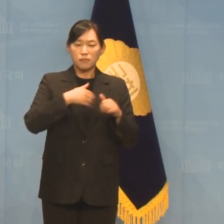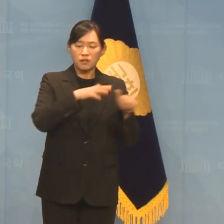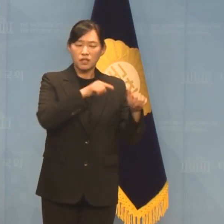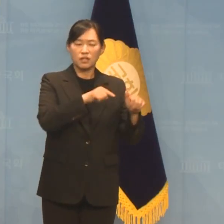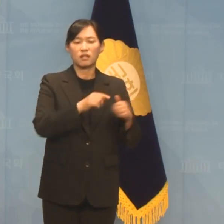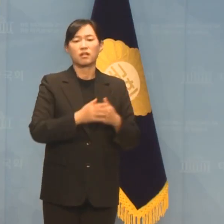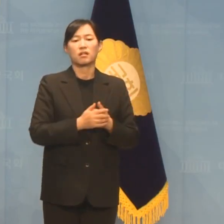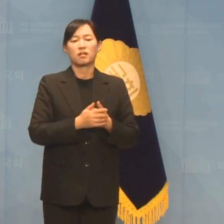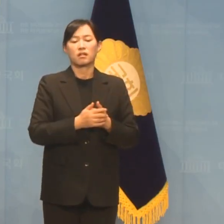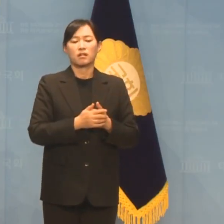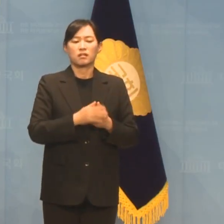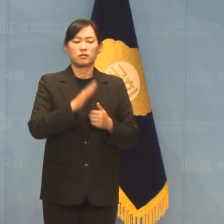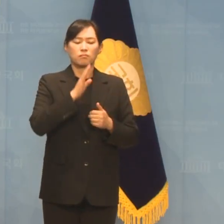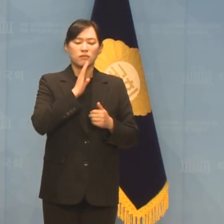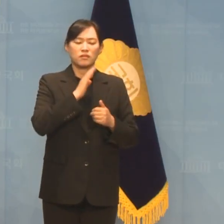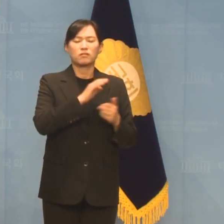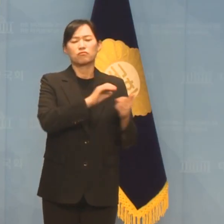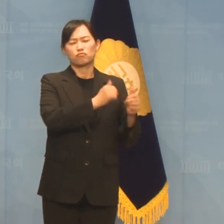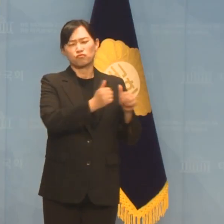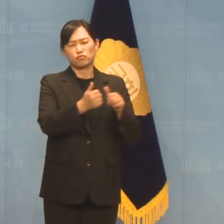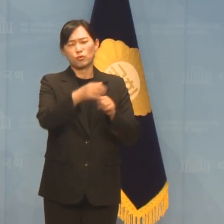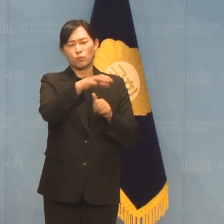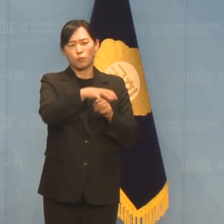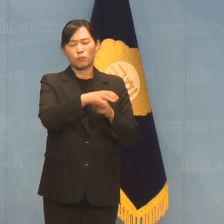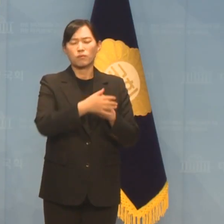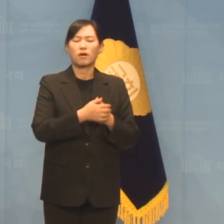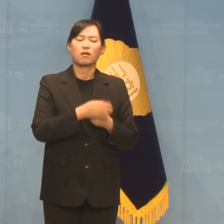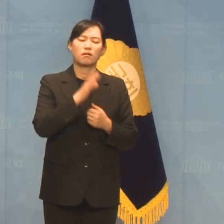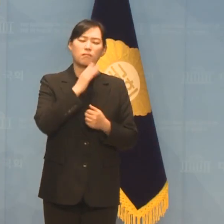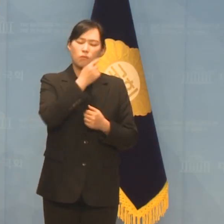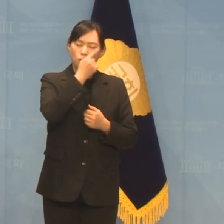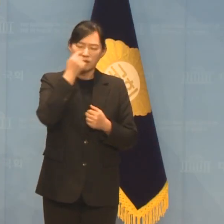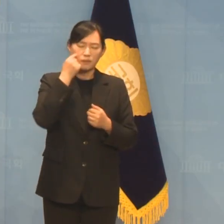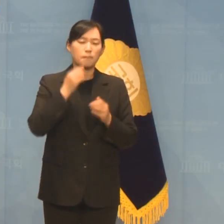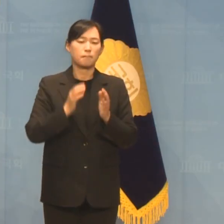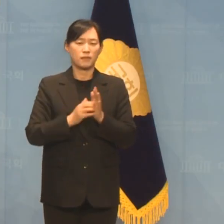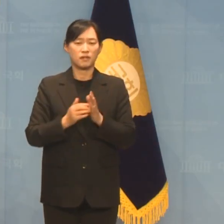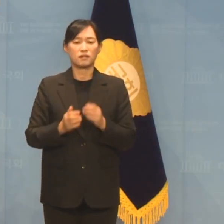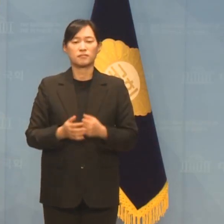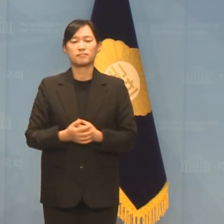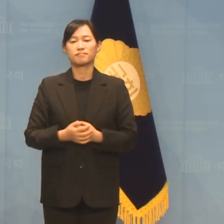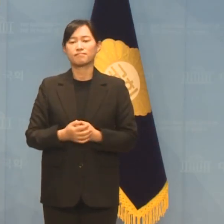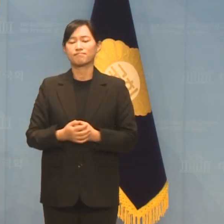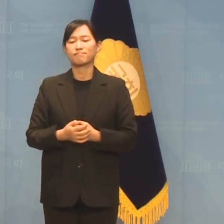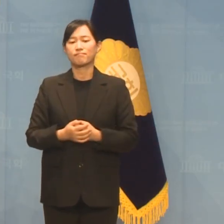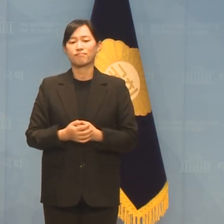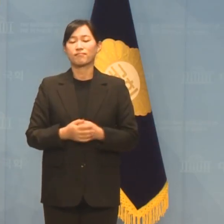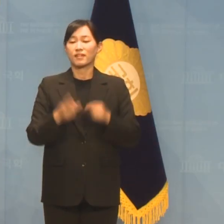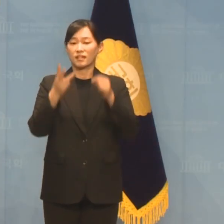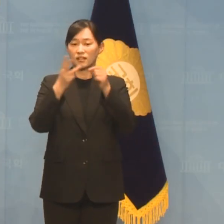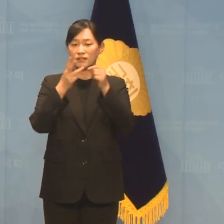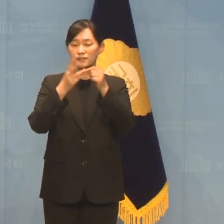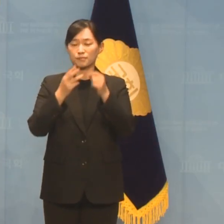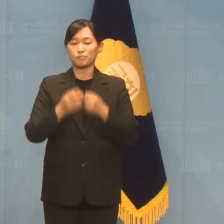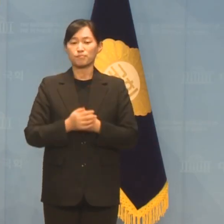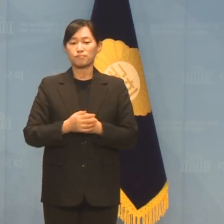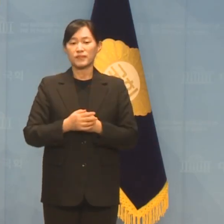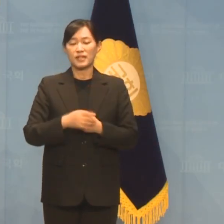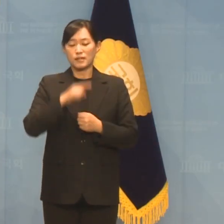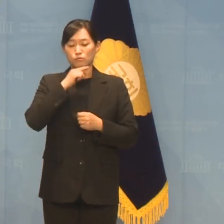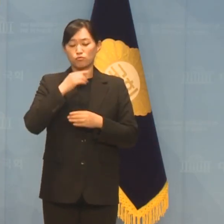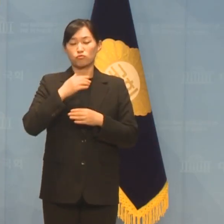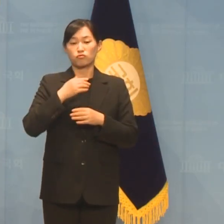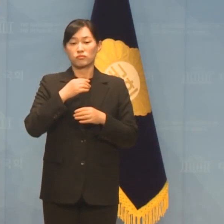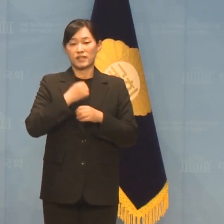외지에서 사지로 내몰리고 있음을 확인할 수 있는 대목이었습니다. 셋째, 북한군이